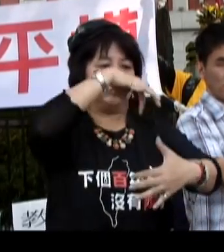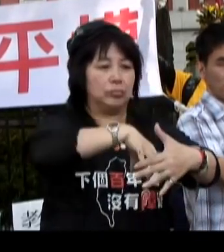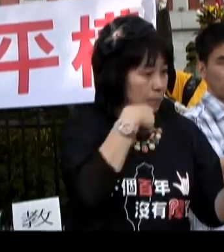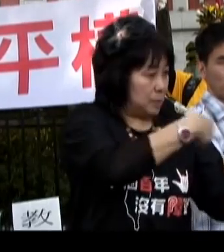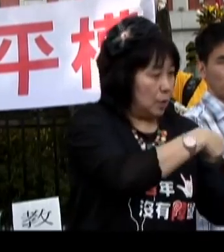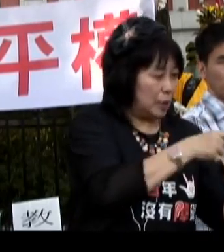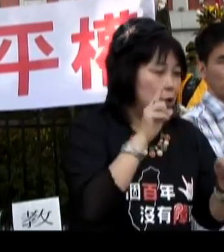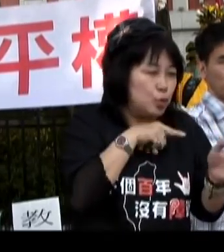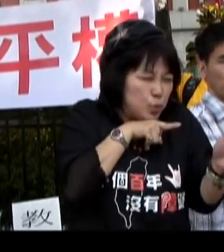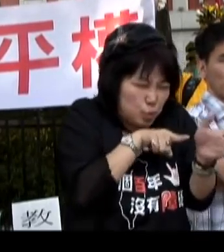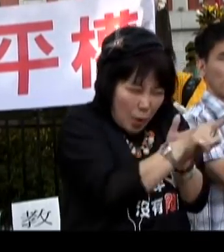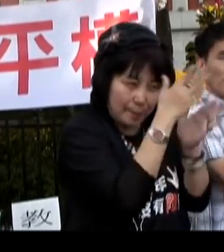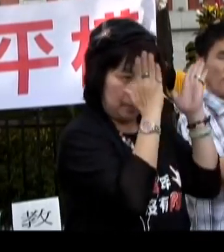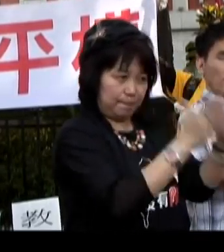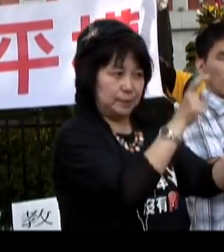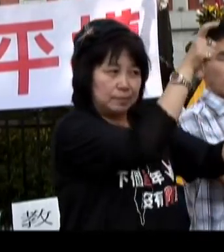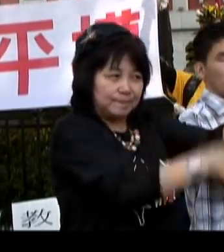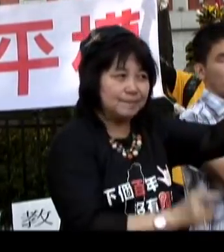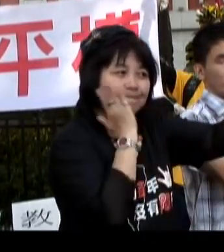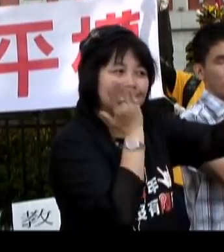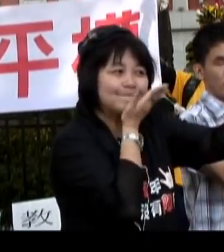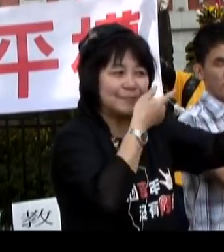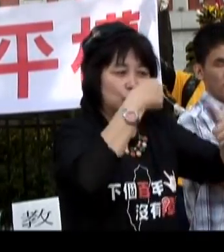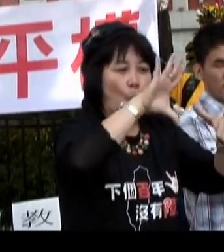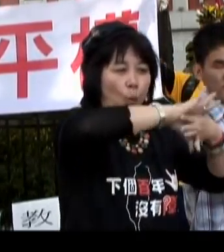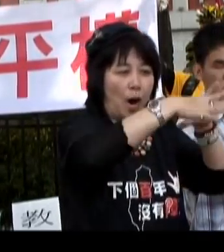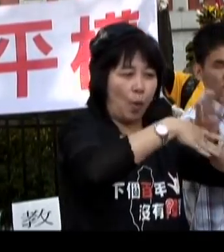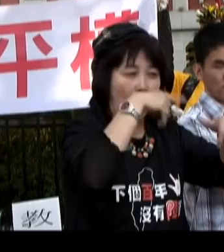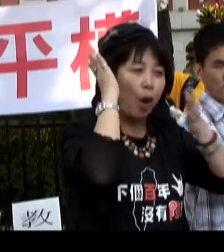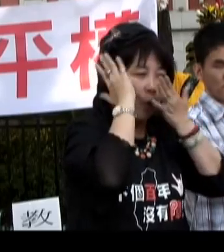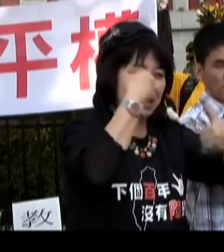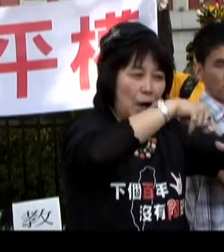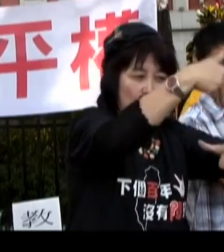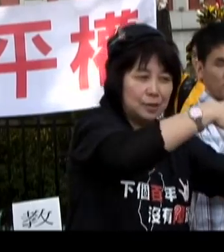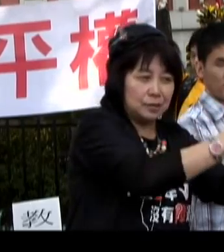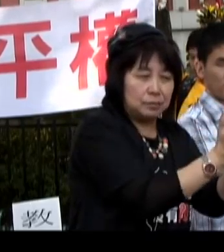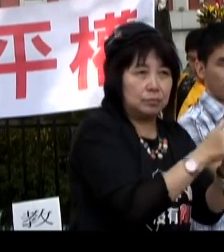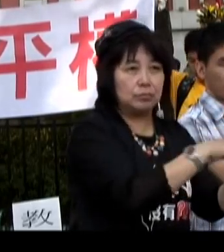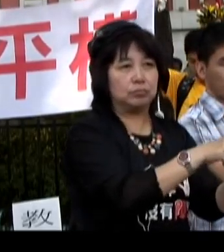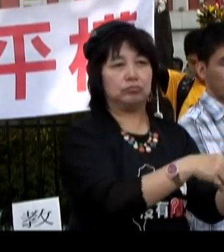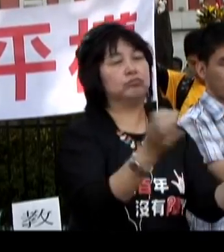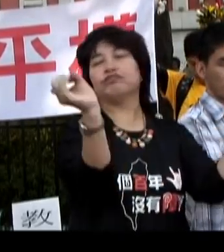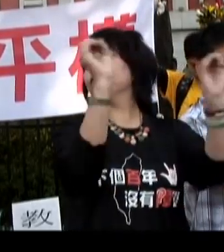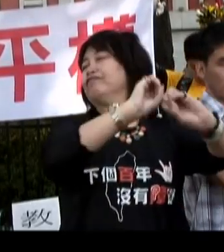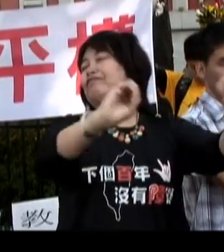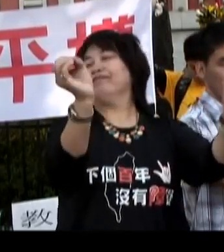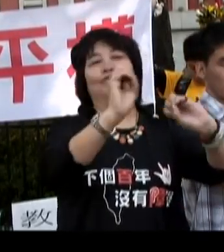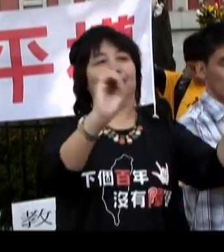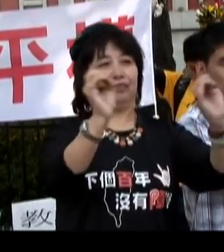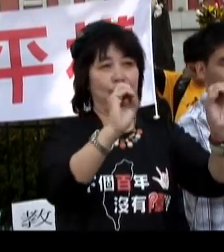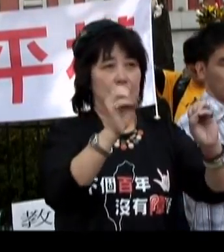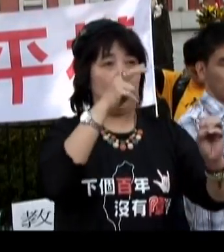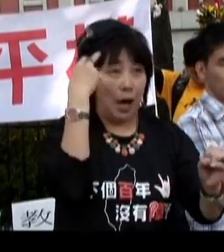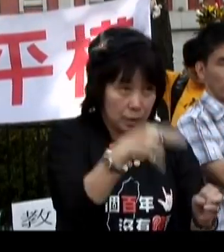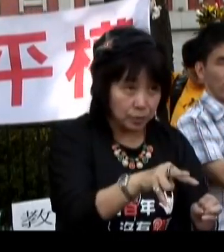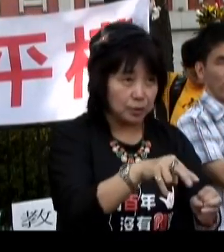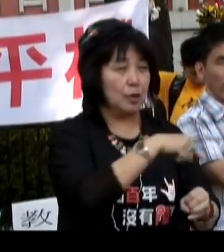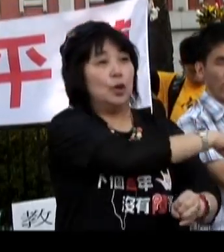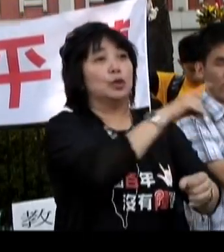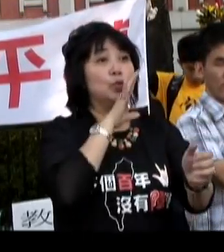组，但是针对我们听障文化、聋人文化、聋文化这方面的教育是完全